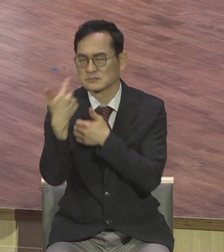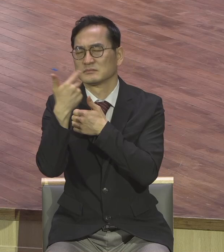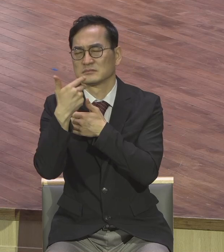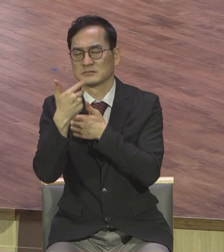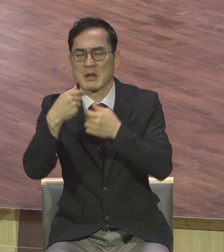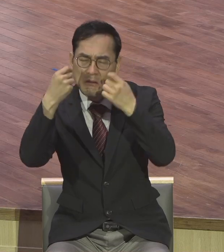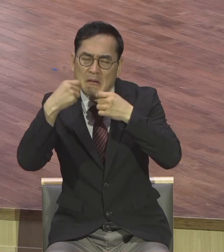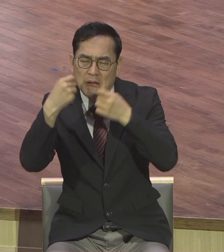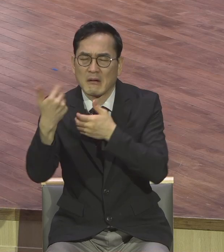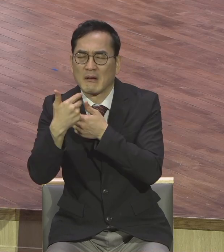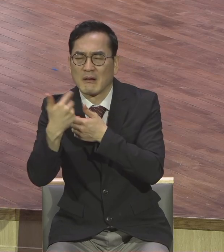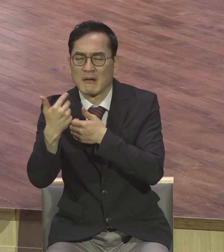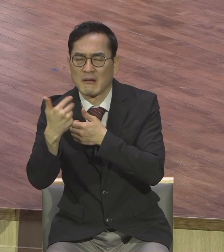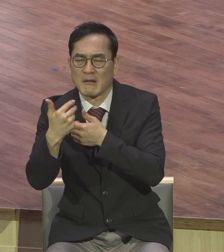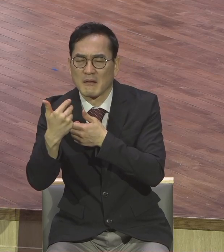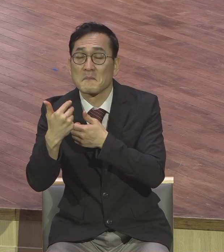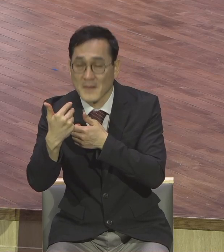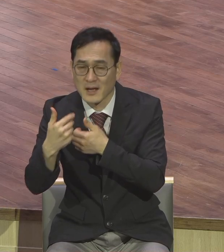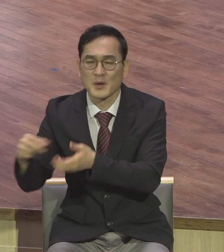아프가니스탄에